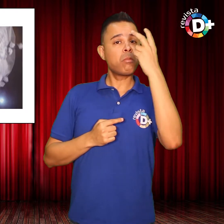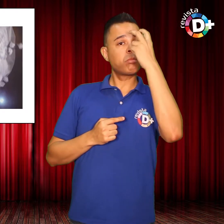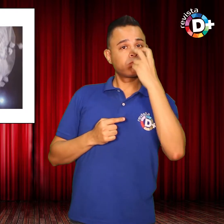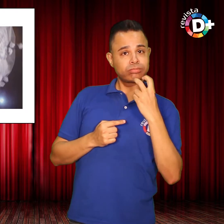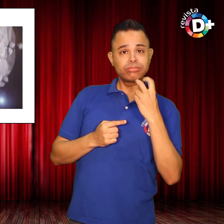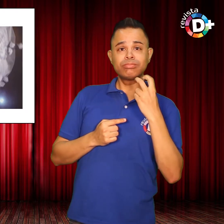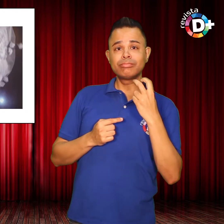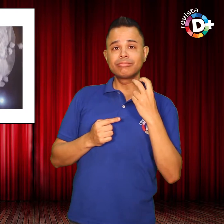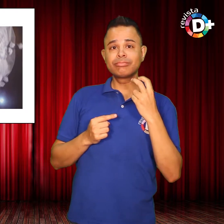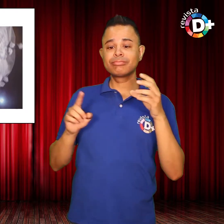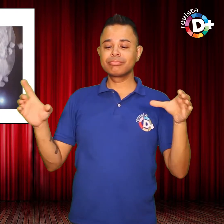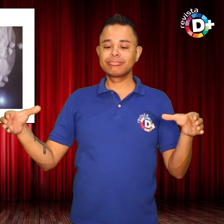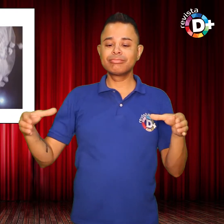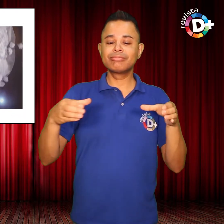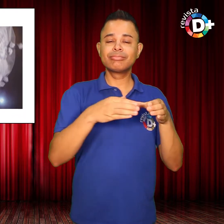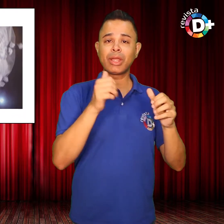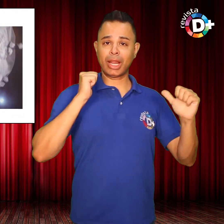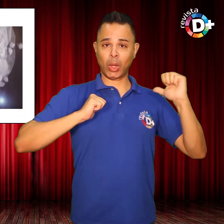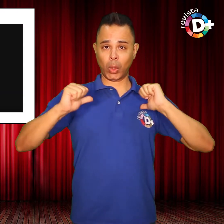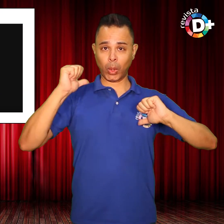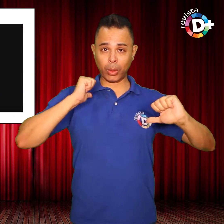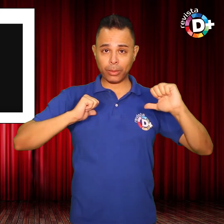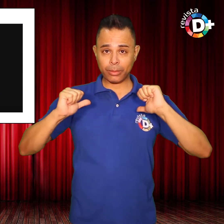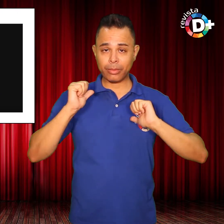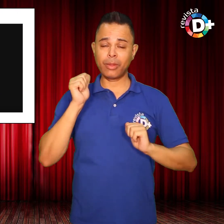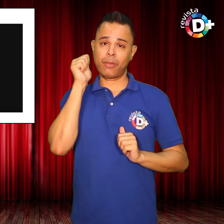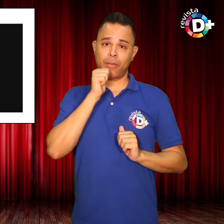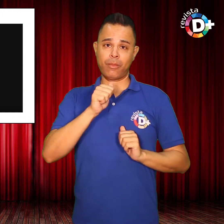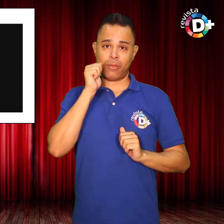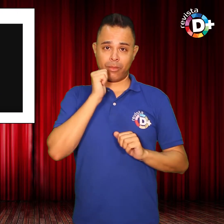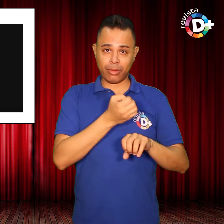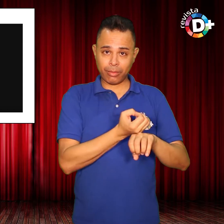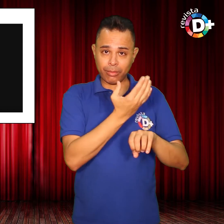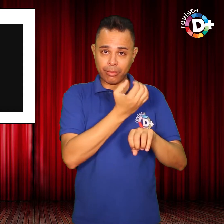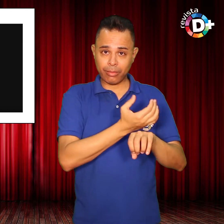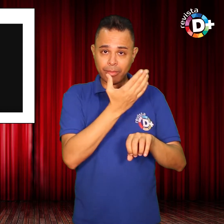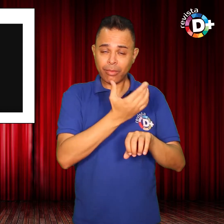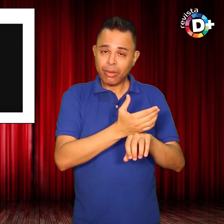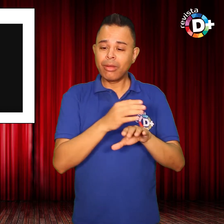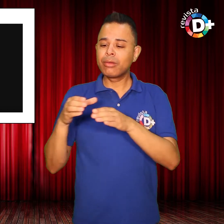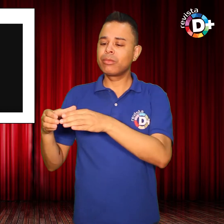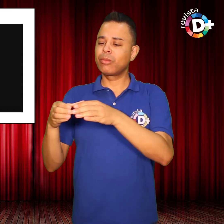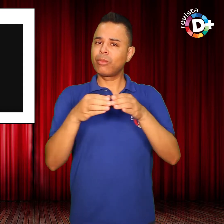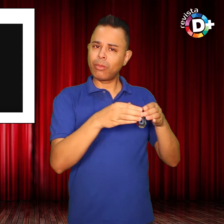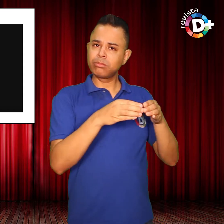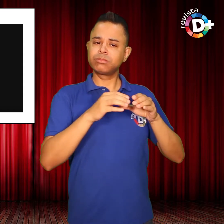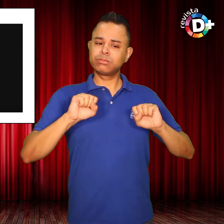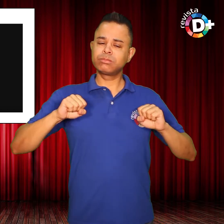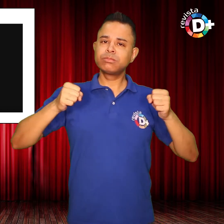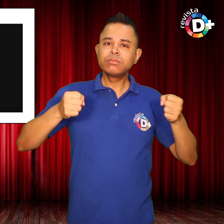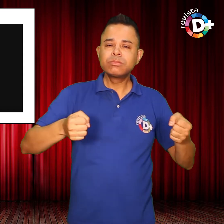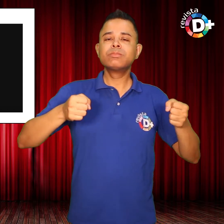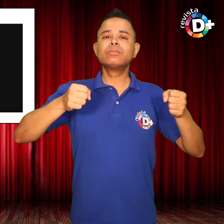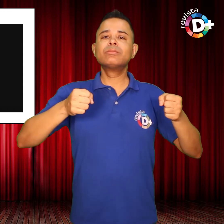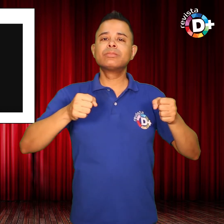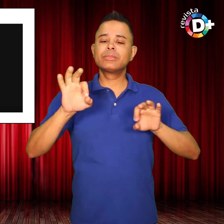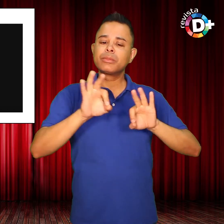e dois cegos para cíntia a importância de uma iniciativa como a do coletivo grão é o